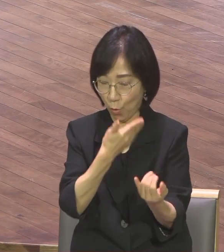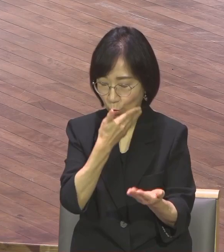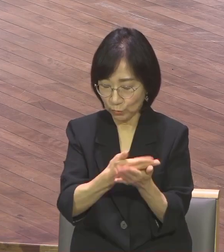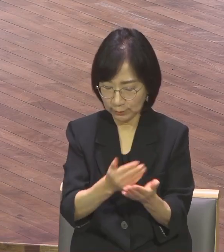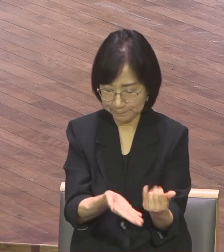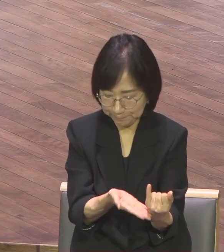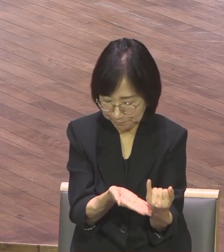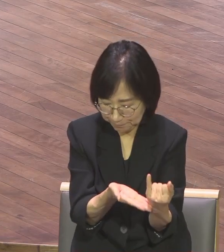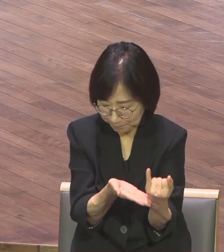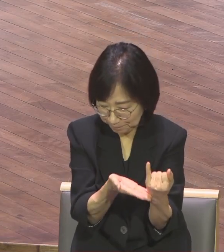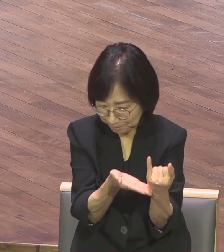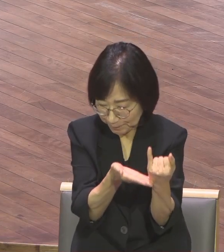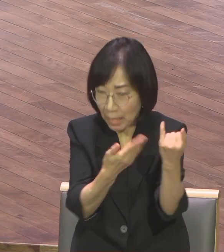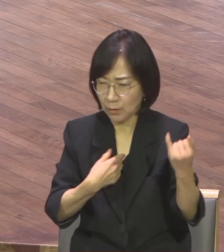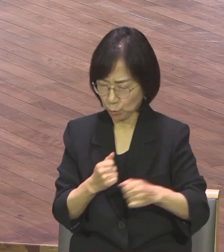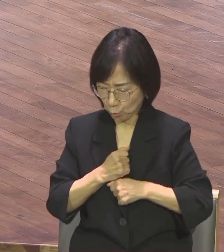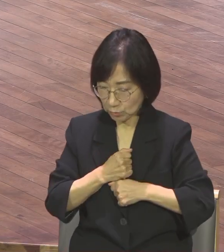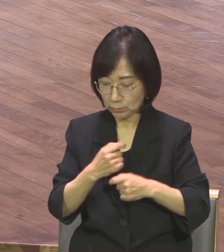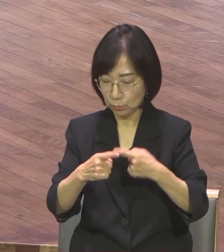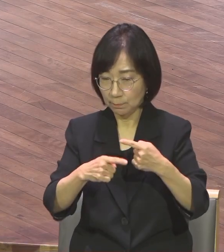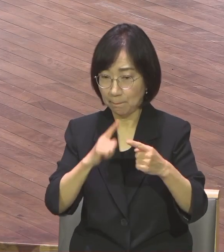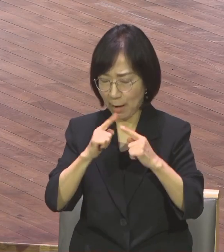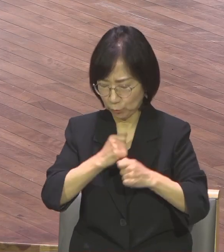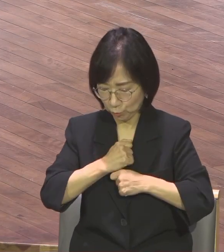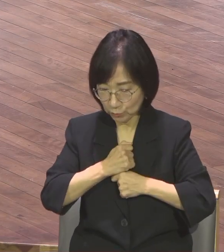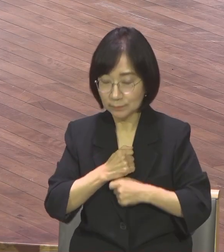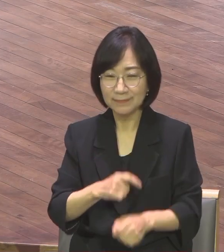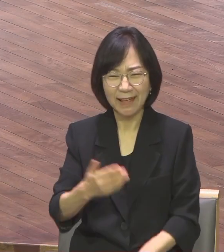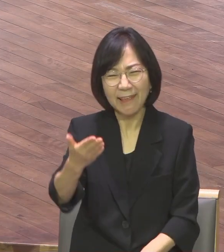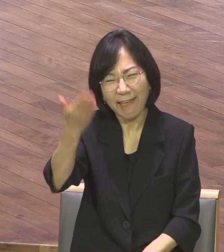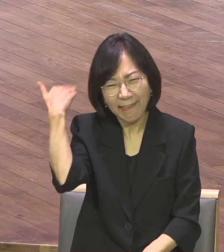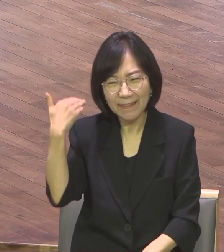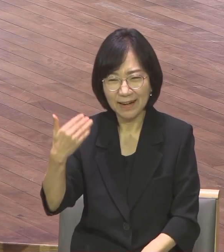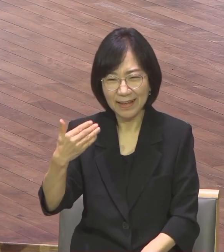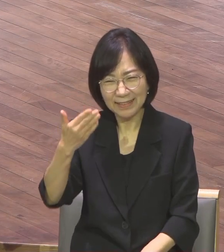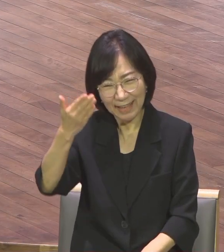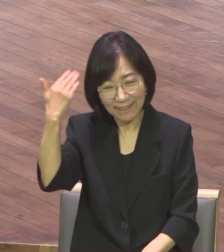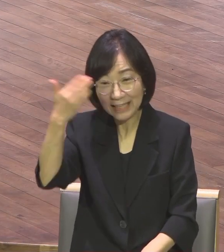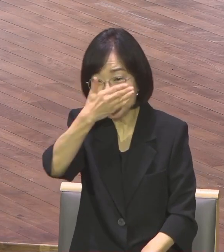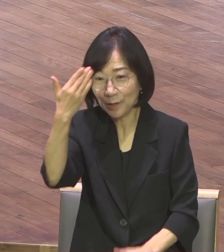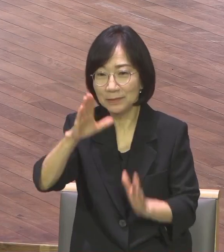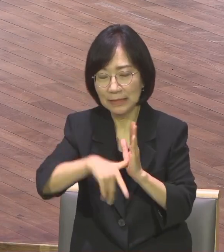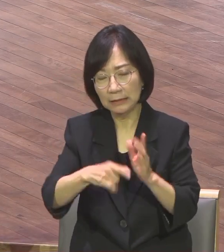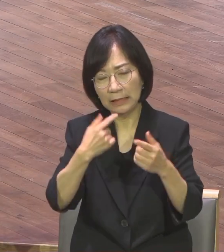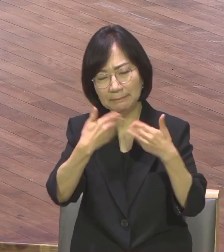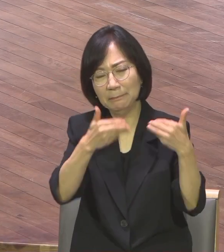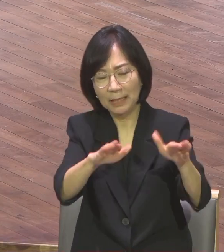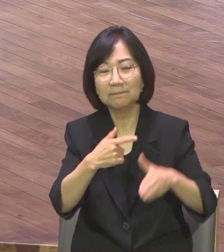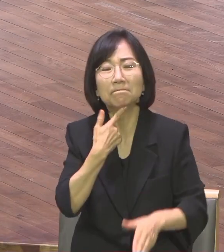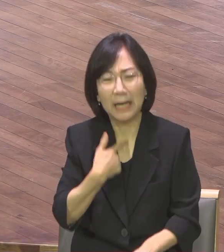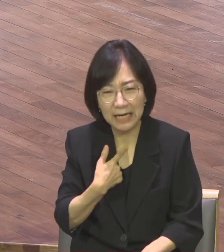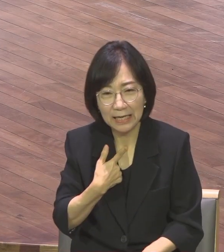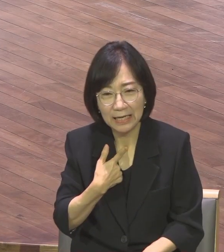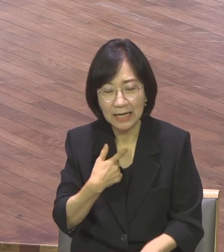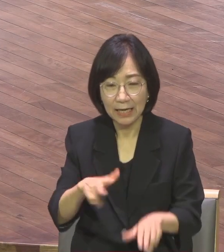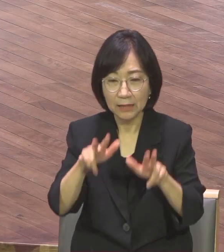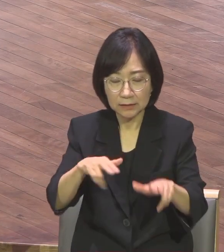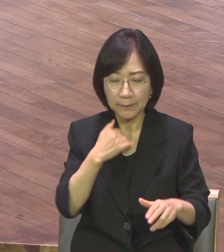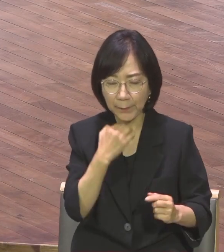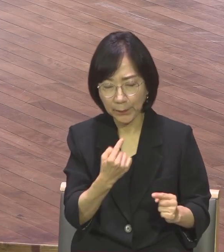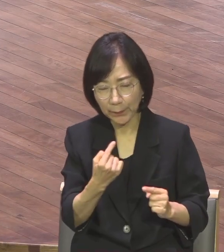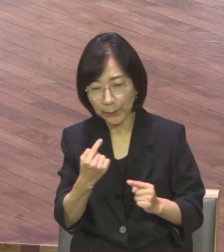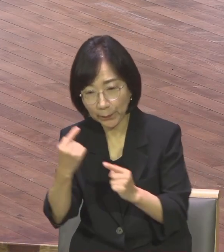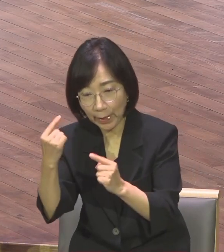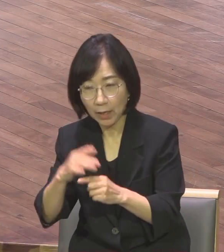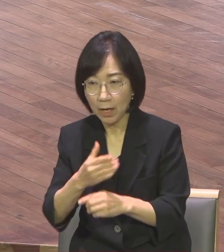내 마누라니까 내 자식이니까 함부로 했는데 아니더라고, 그게. 복음을 깨달아서 그게 아니에요. 가장 예의를 지켜야 돼, 가족이.